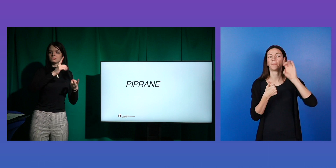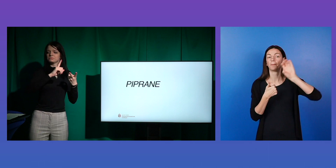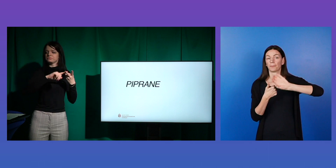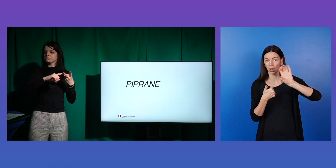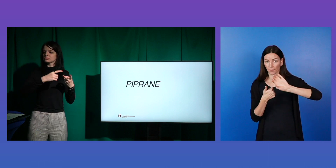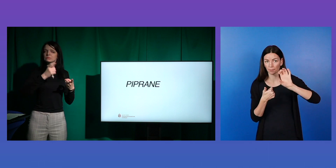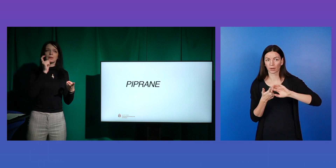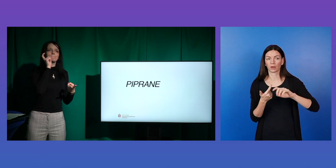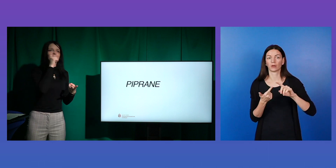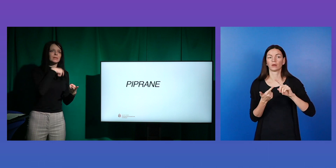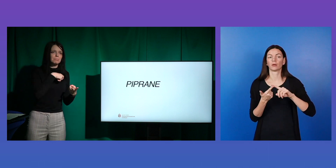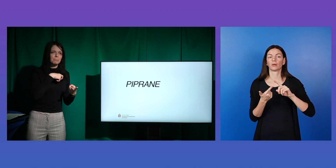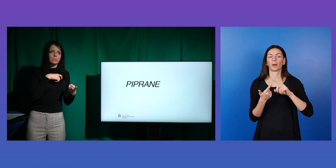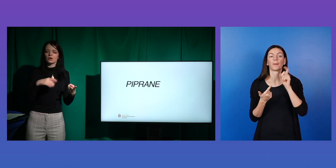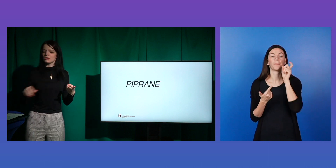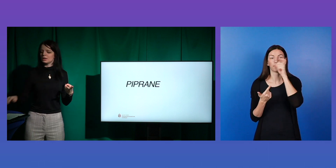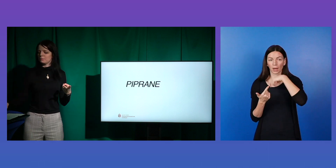Selline,